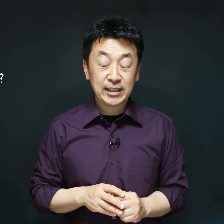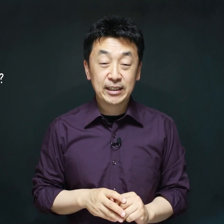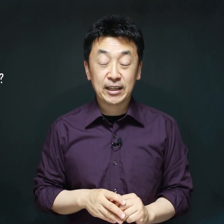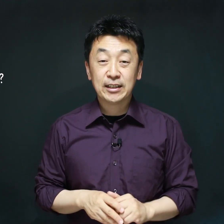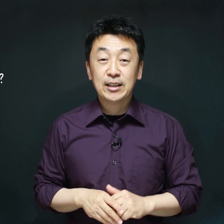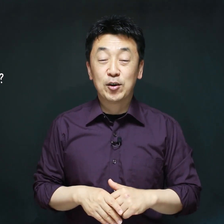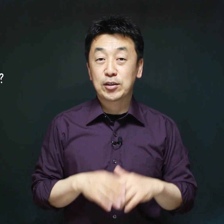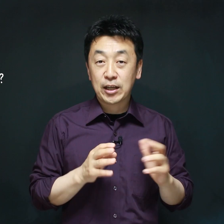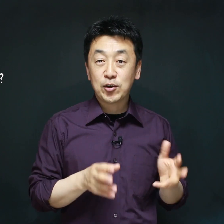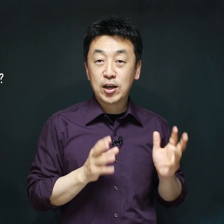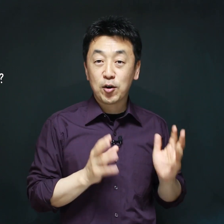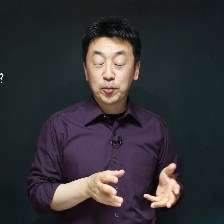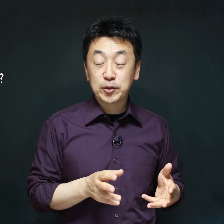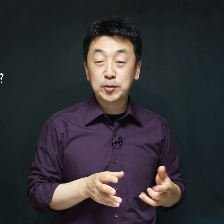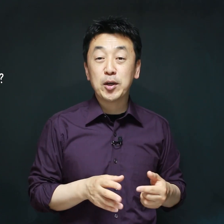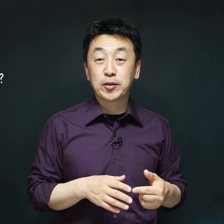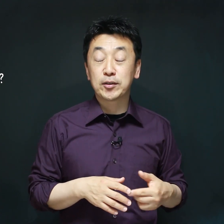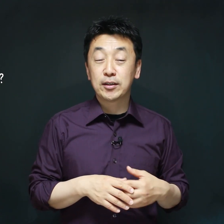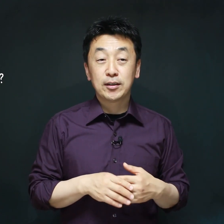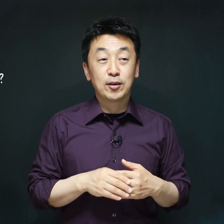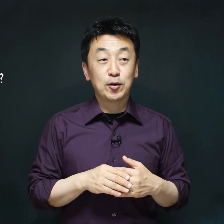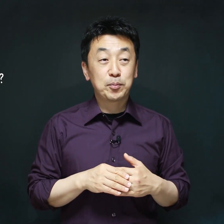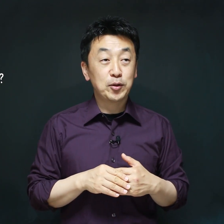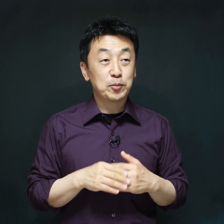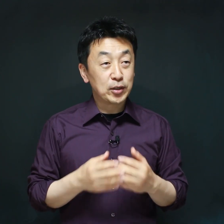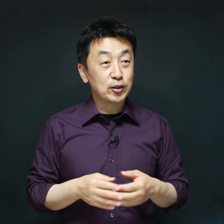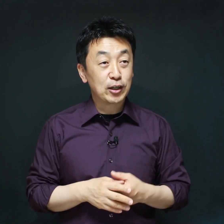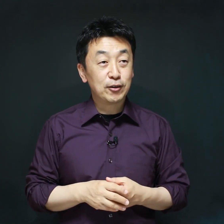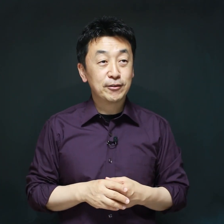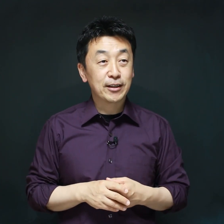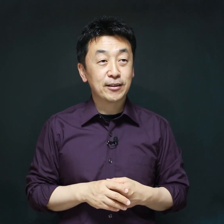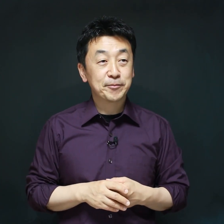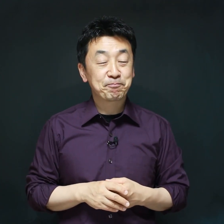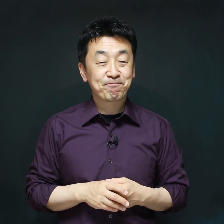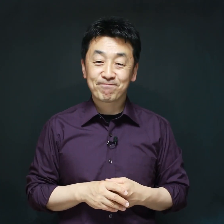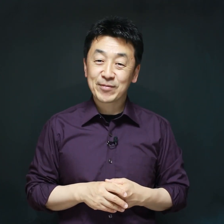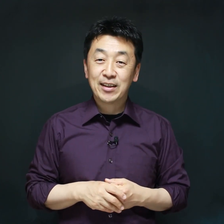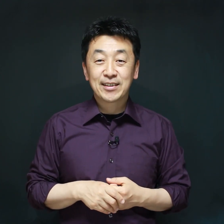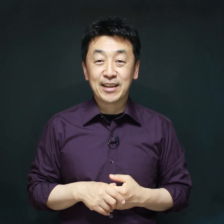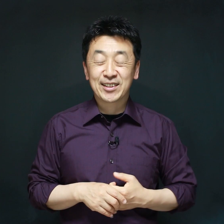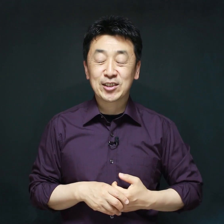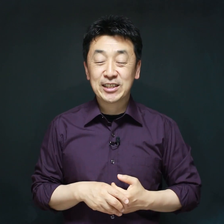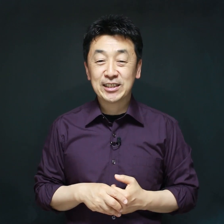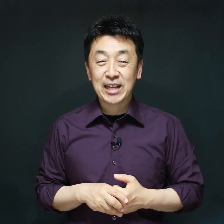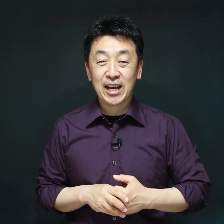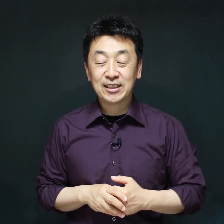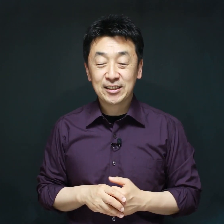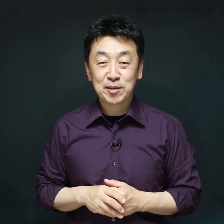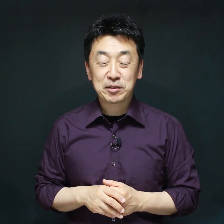네. 단어가 없으면 표현을 못하는 건가요? 네. 네, 그렇지는 않을 듯 합니다.